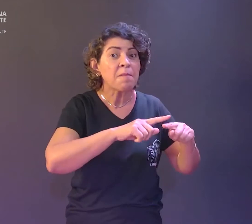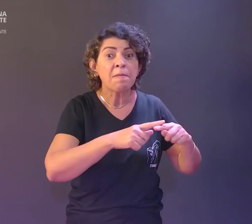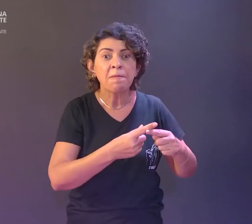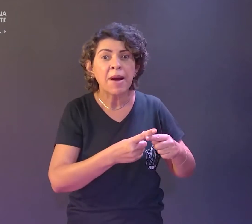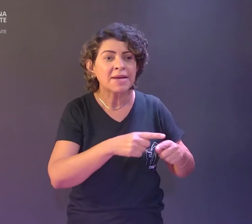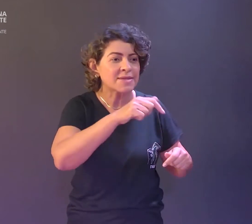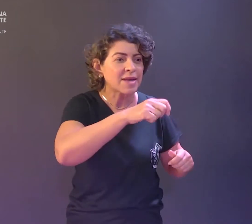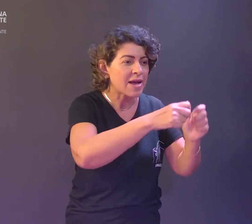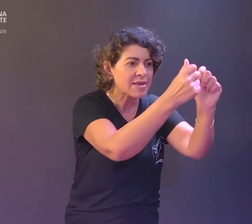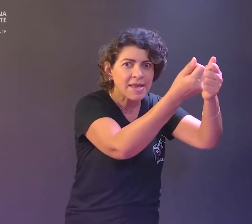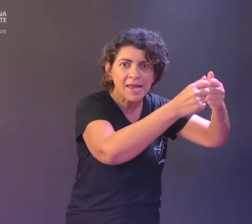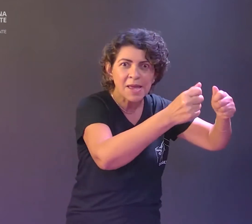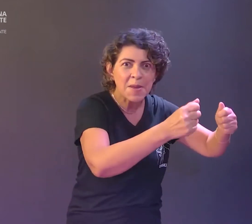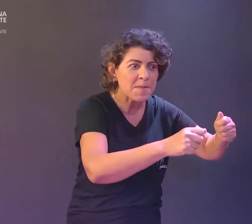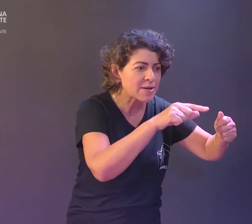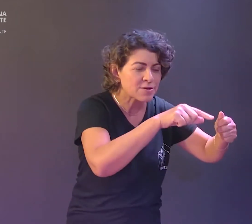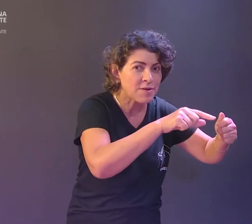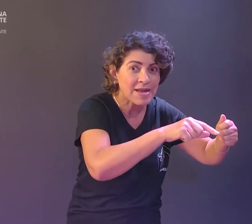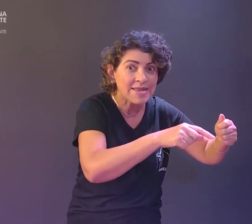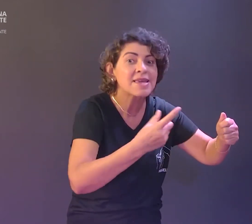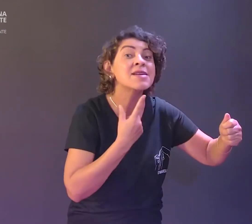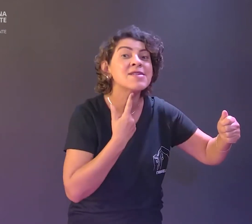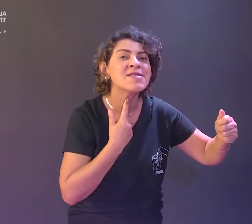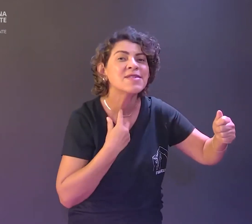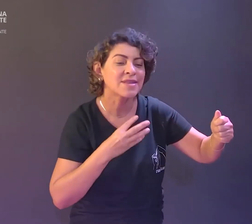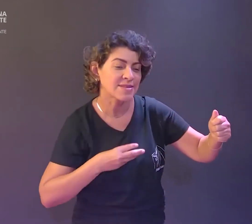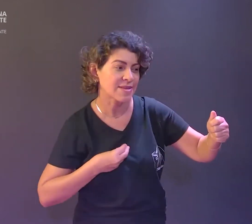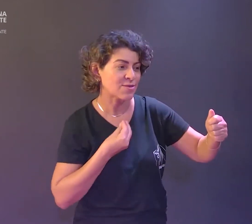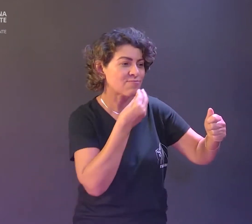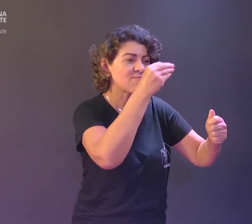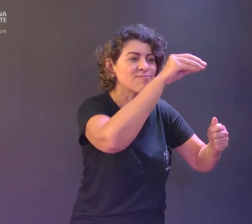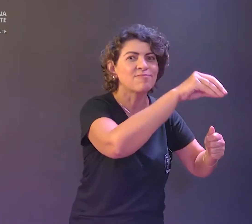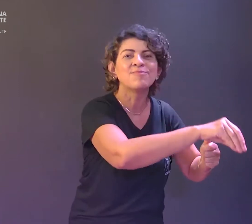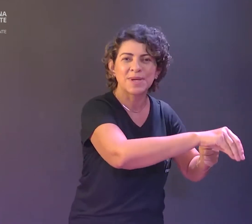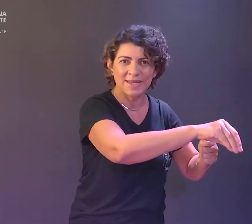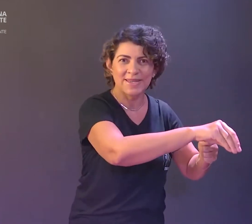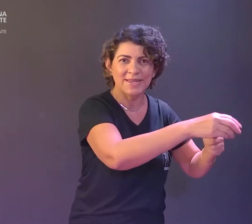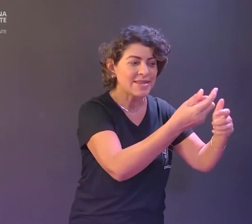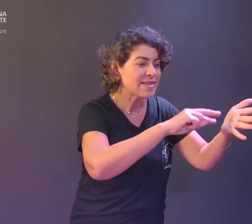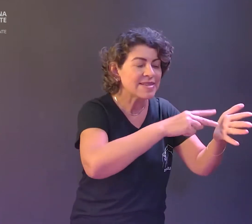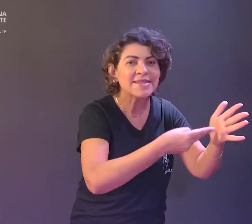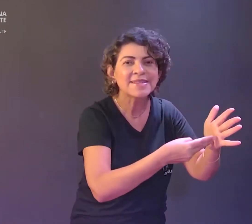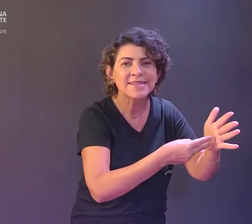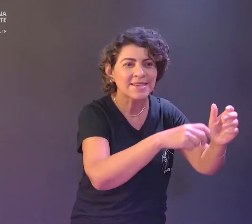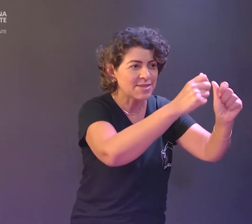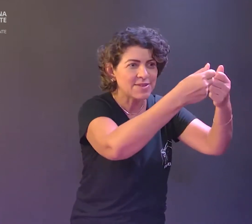os desejos da carne. Para muitos, o ídolo é o desejo de ser